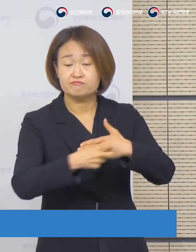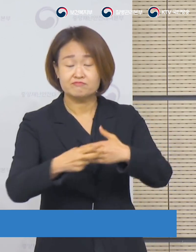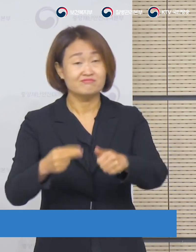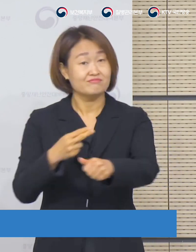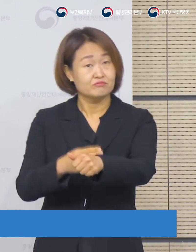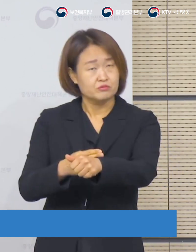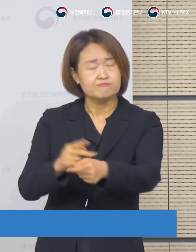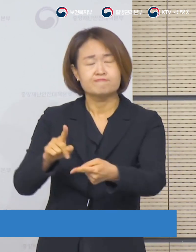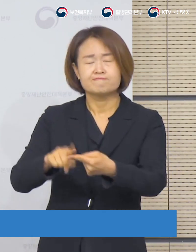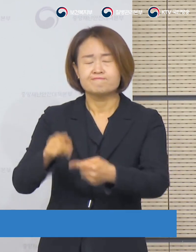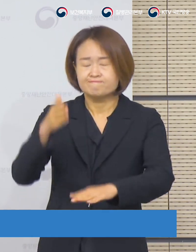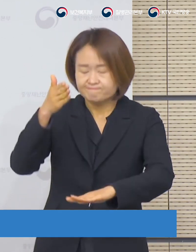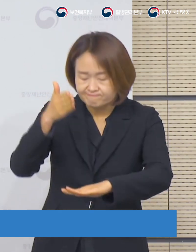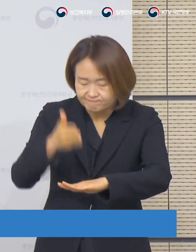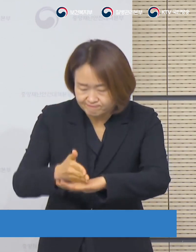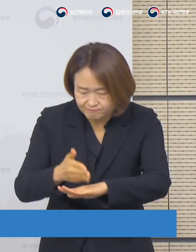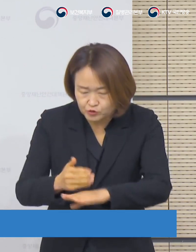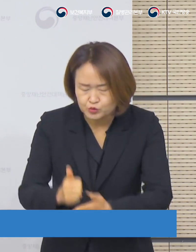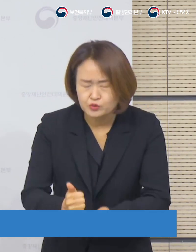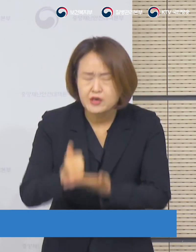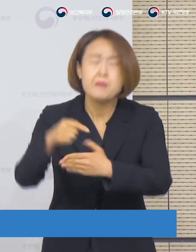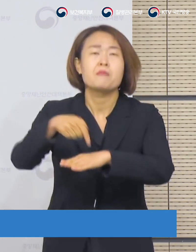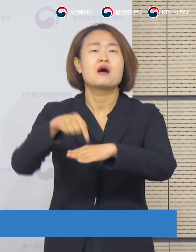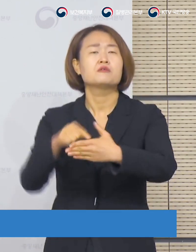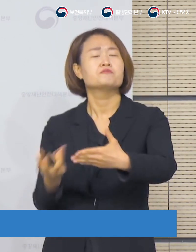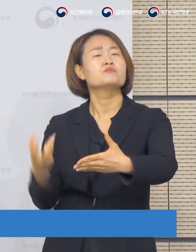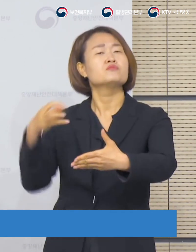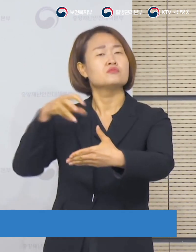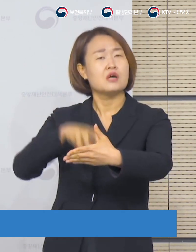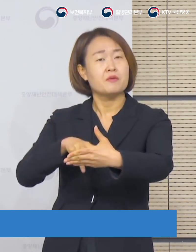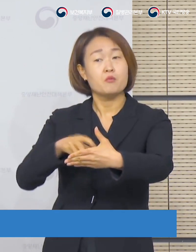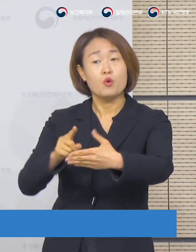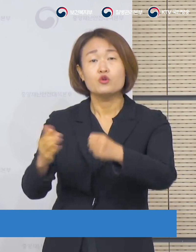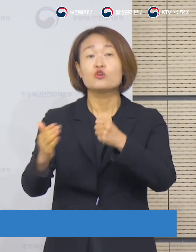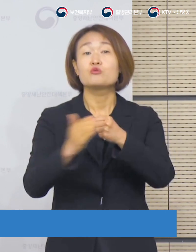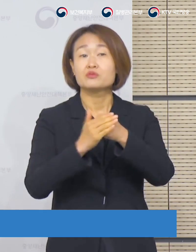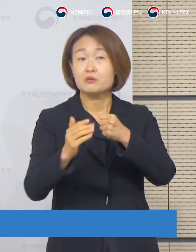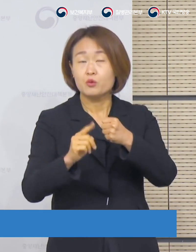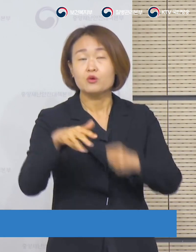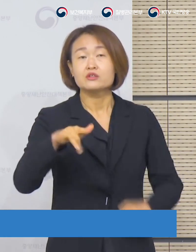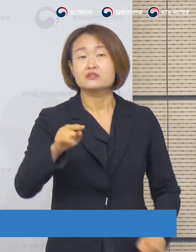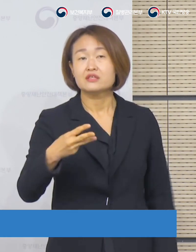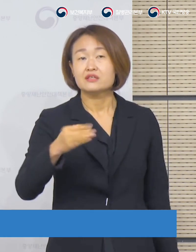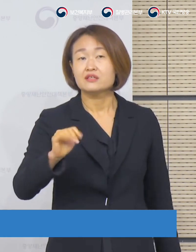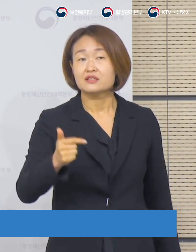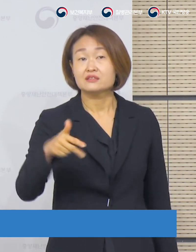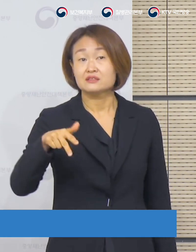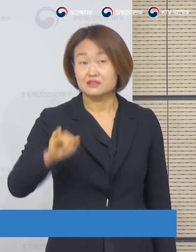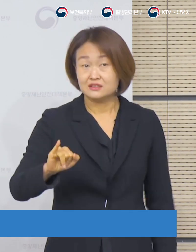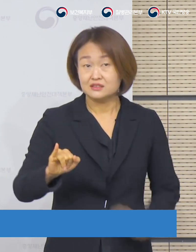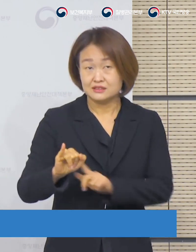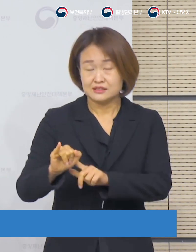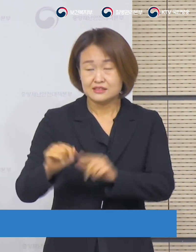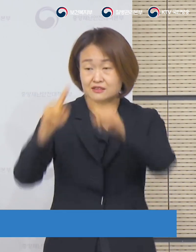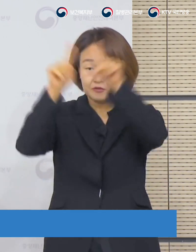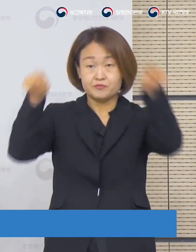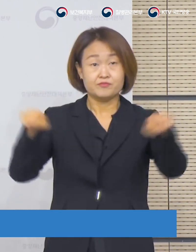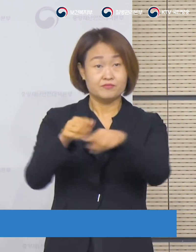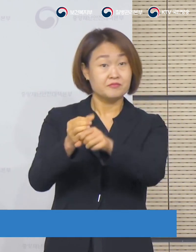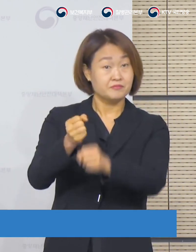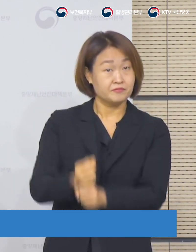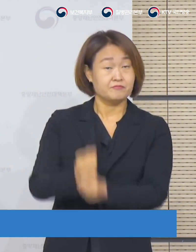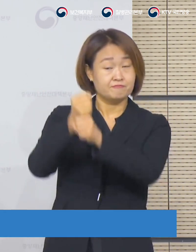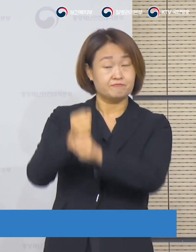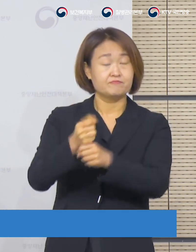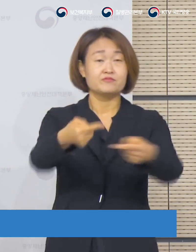대한 감사와 존경의 마음을 담아 시작한 덕분에 챌린지 샵 의료진 덕분에 캠페인에